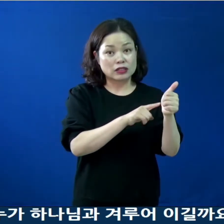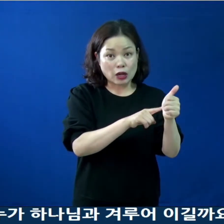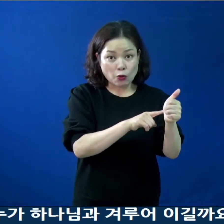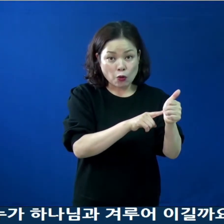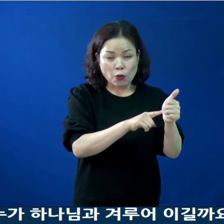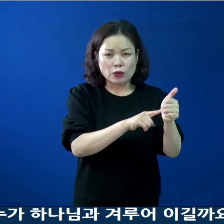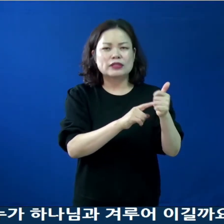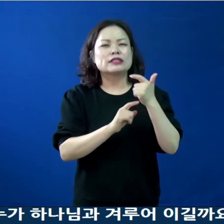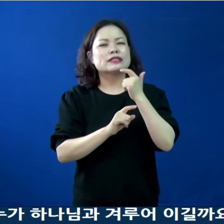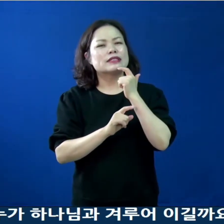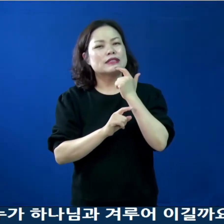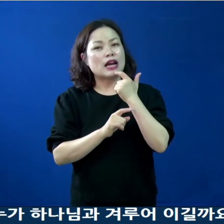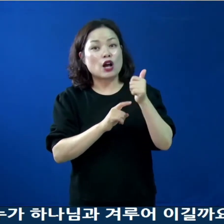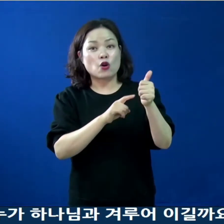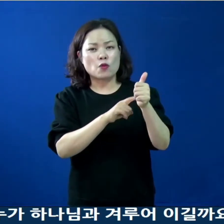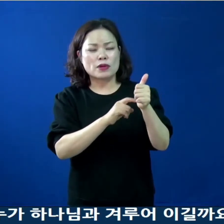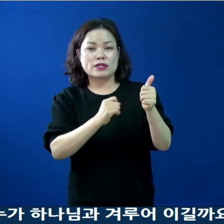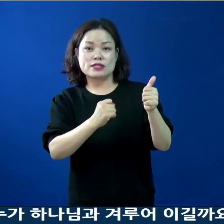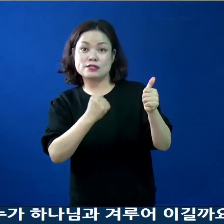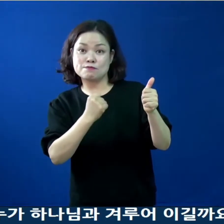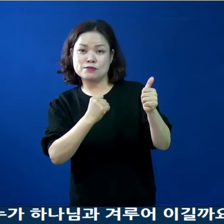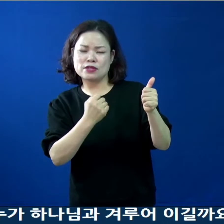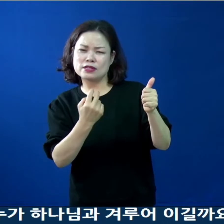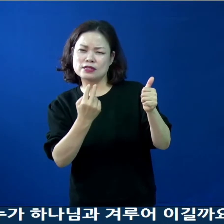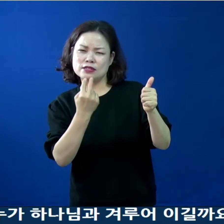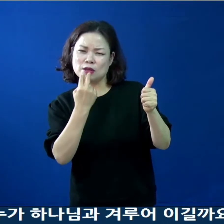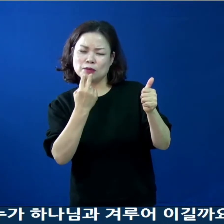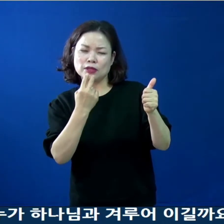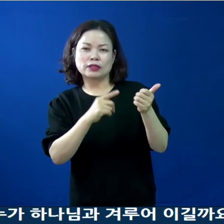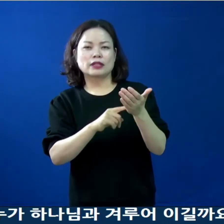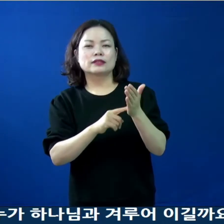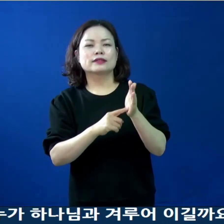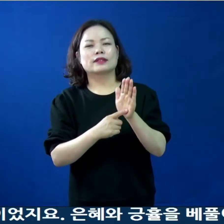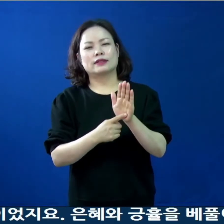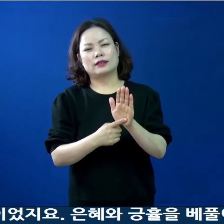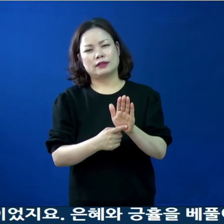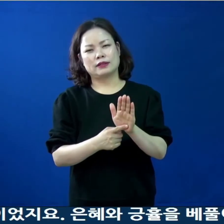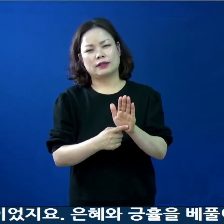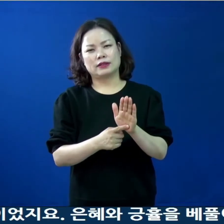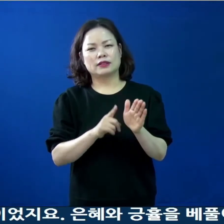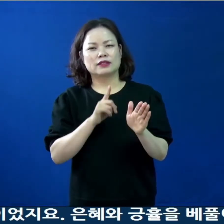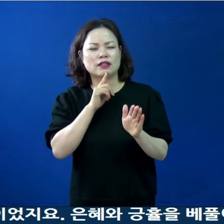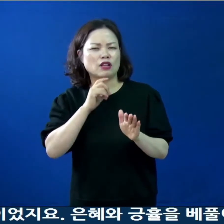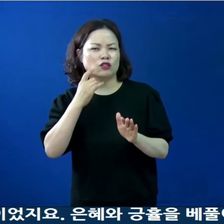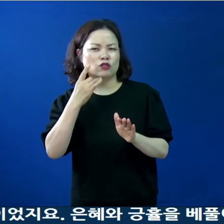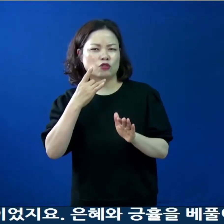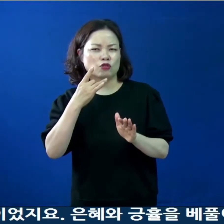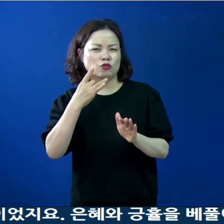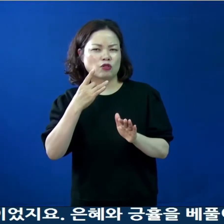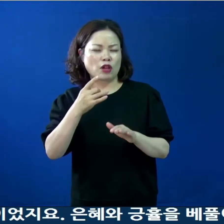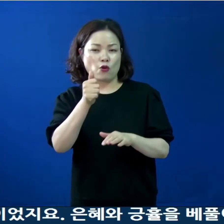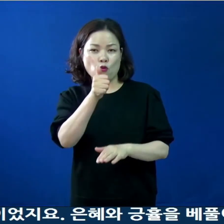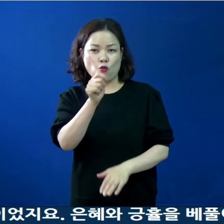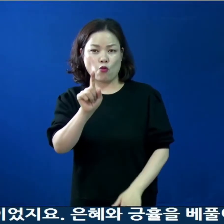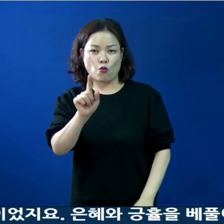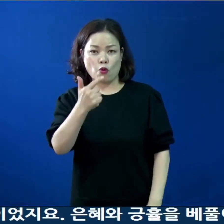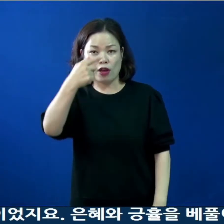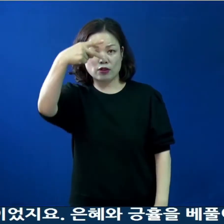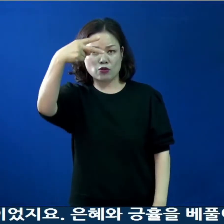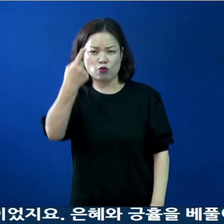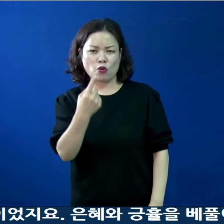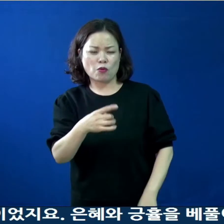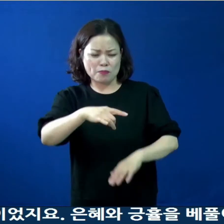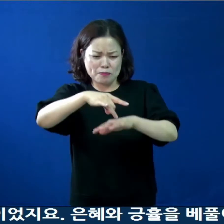이제 야곱의 그 어떤 힘, 어떤 생명을 상징했던 이제 환도뼈를 쳤다는 것은 야곱을 죽이셨다는